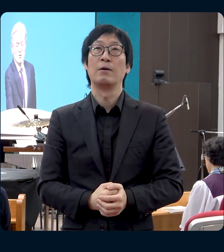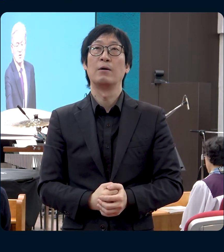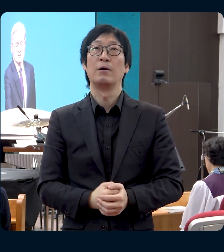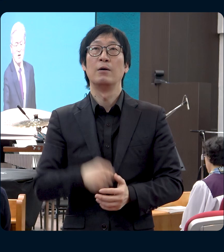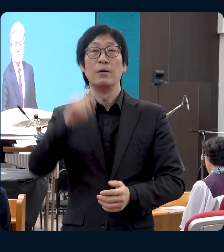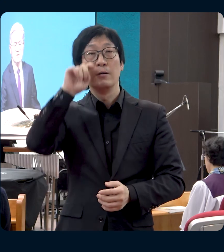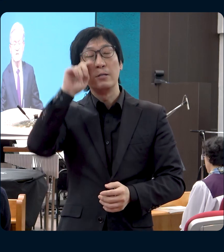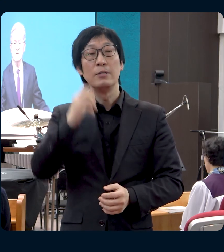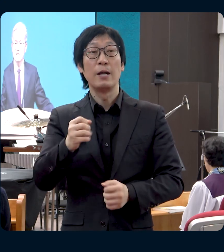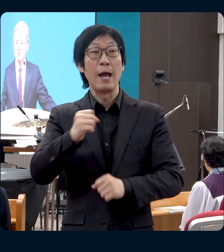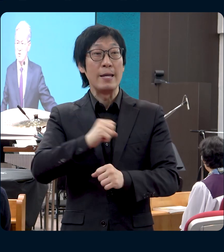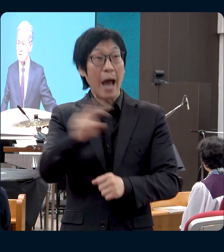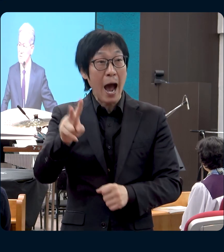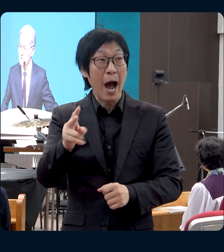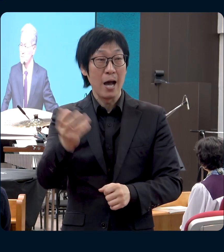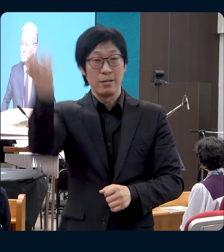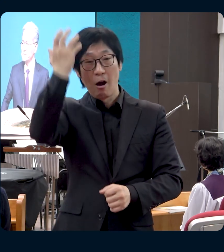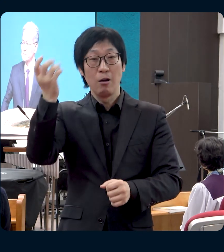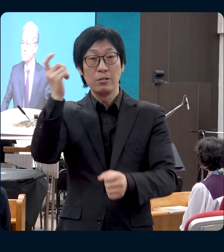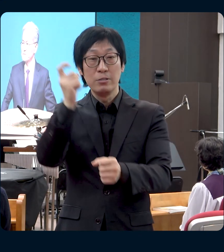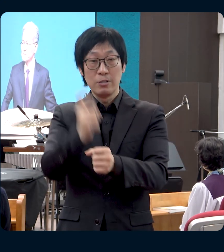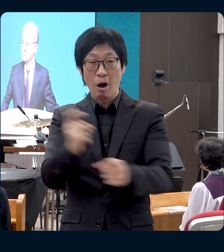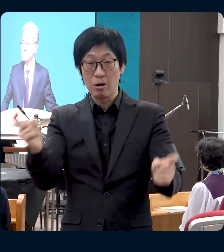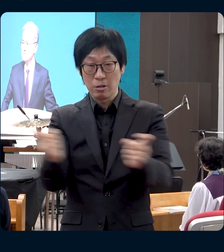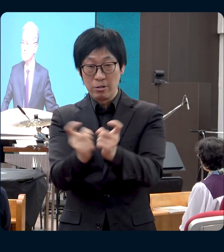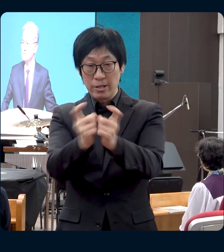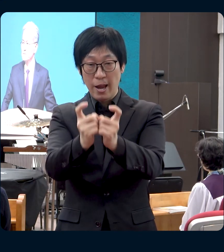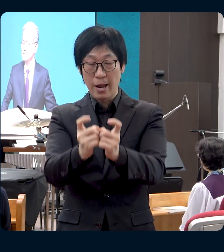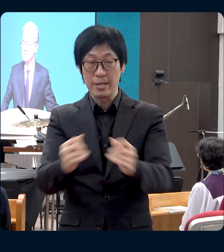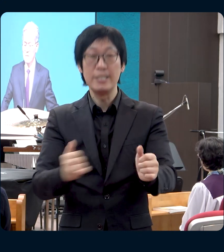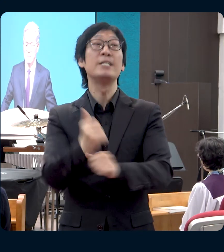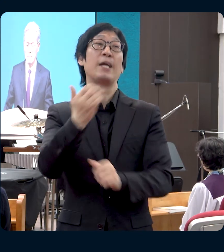그 영적인 싸움을 이길 수 있거든요.